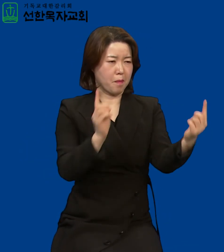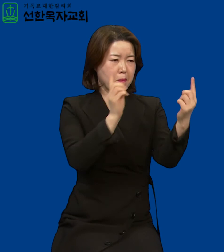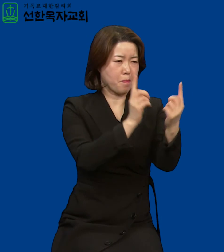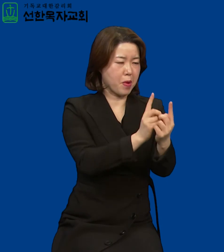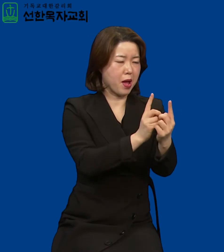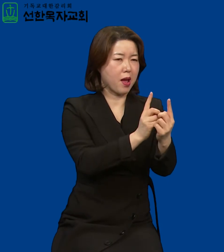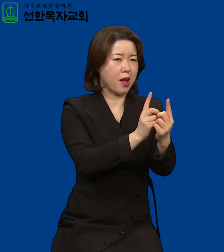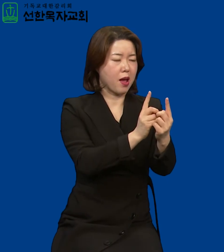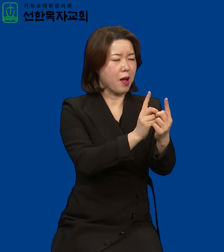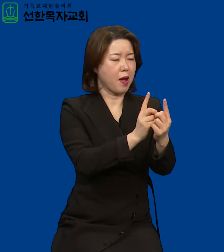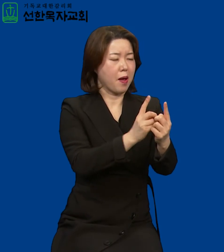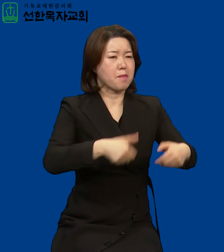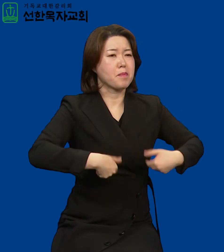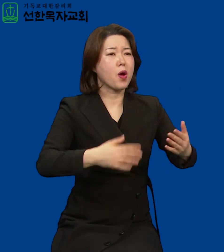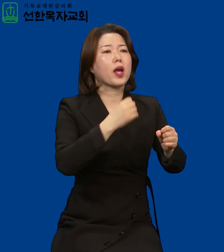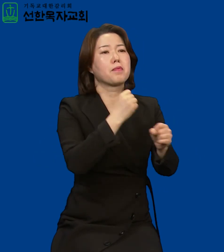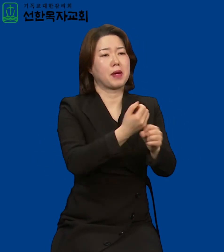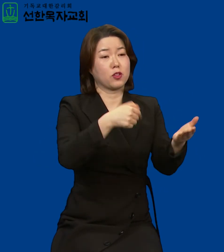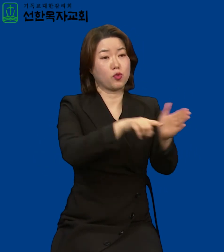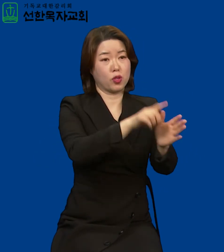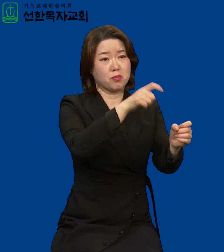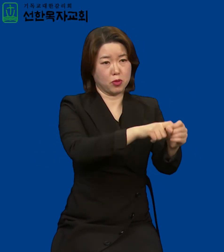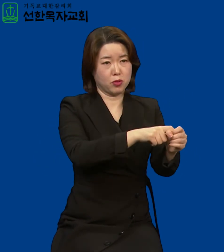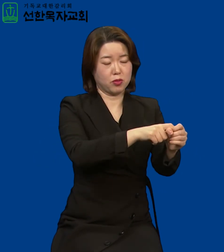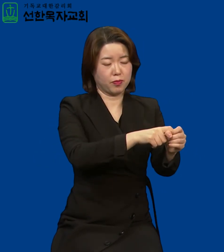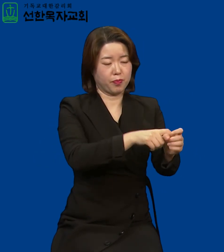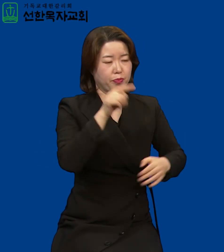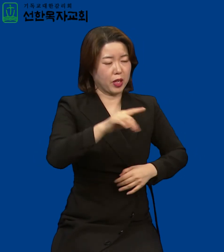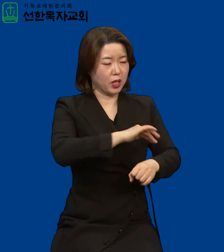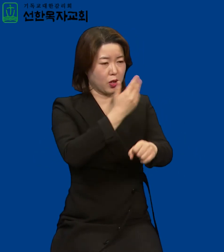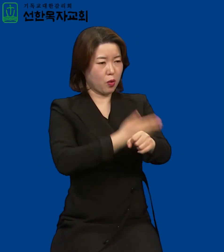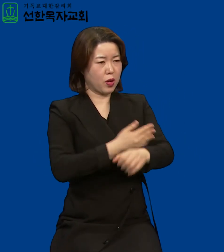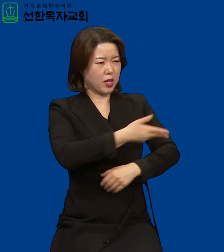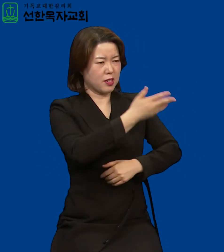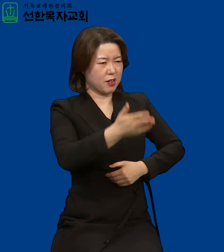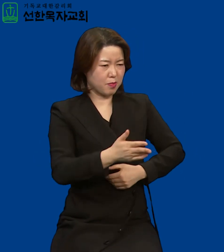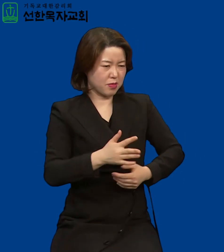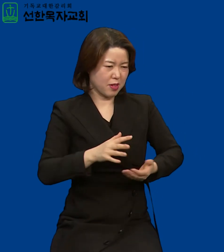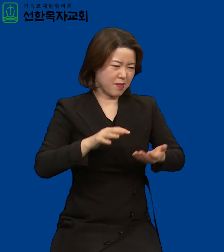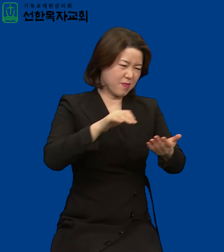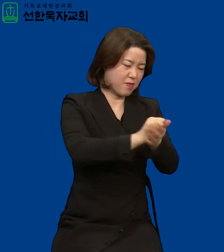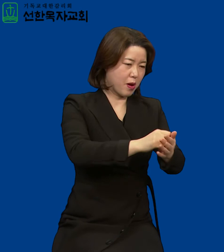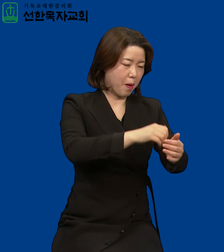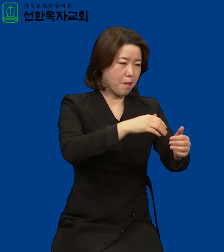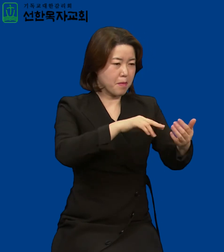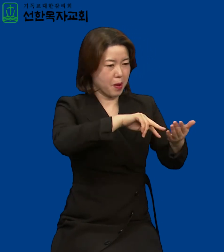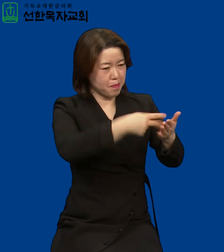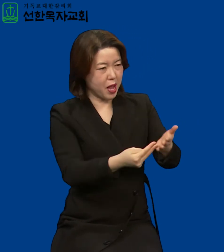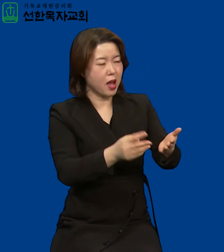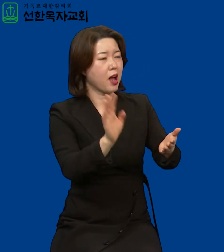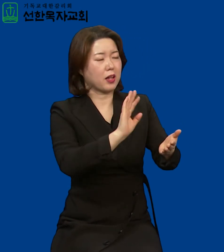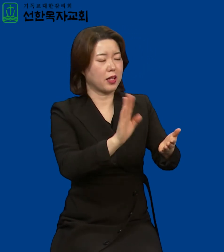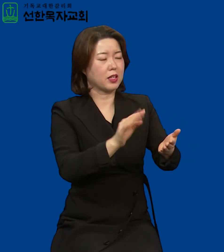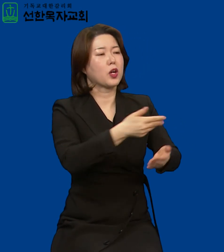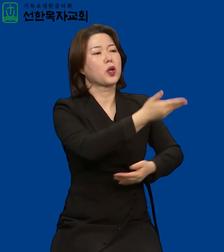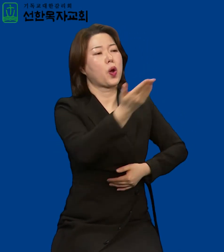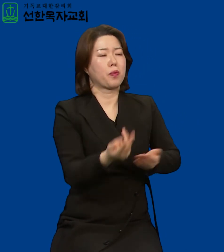없게 하려는 것입니다. 이 권위는 여러분을 넘어뜨리라고 주신 것이 아니라 세우라고 주신